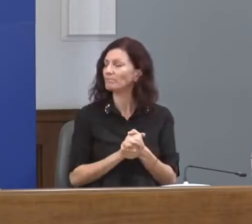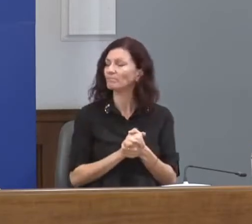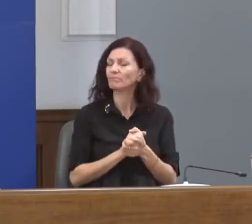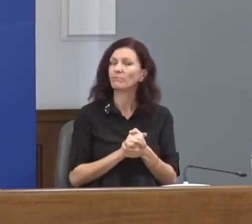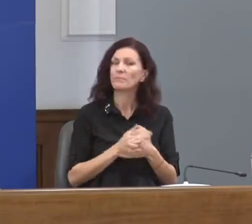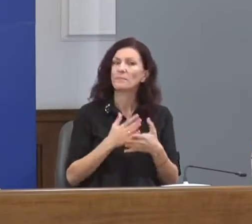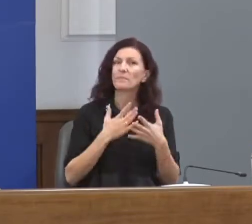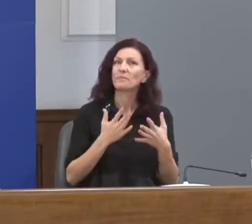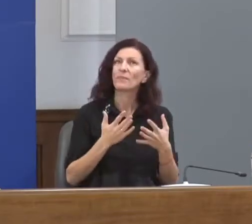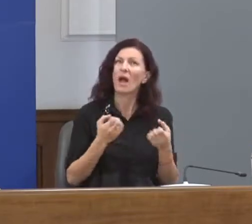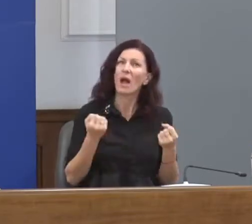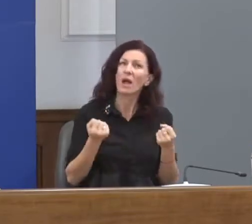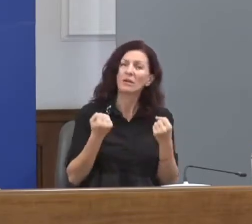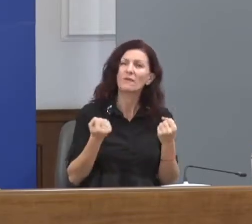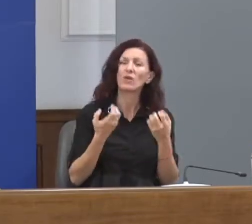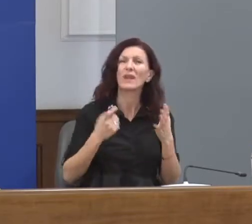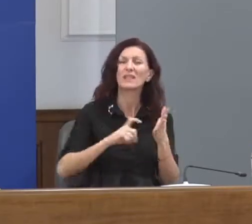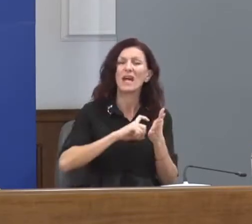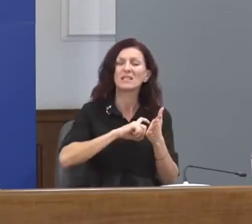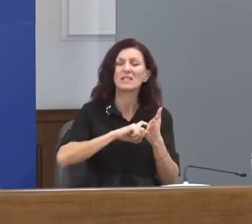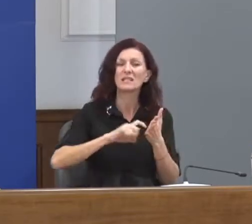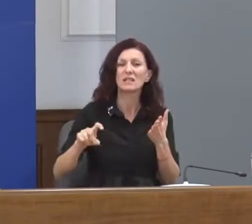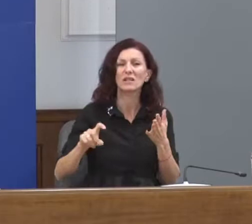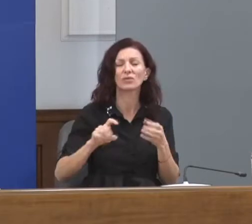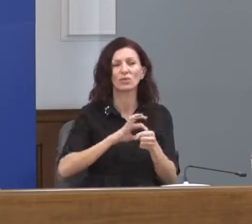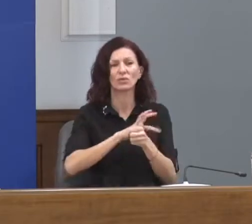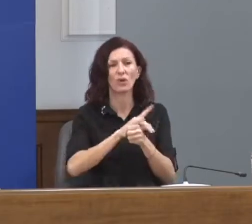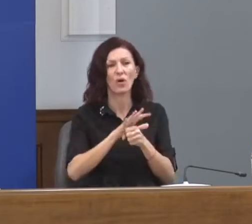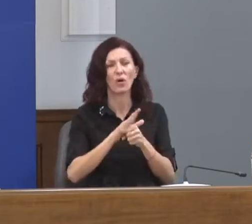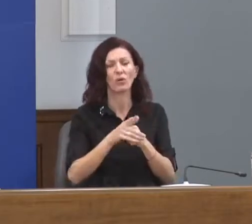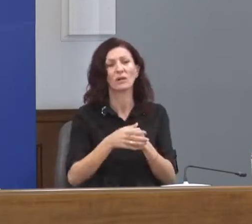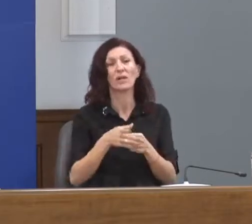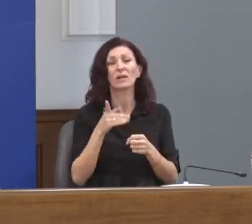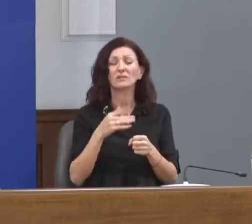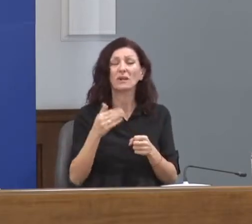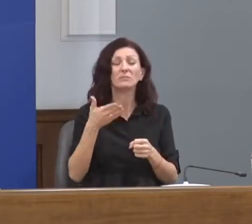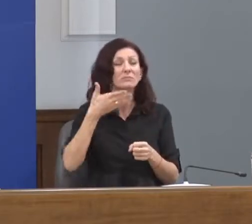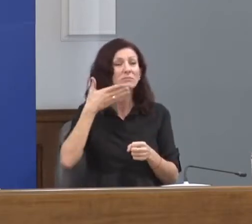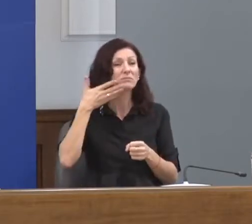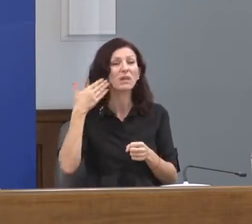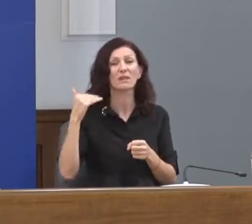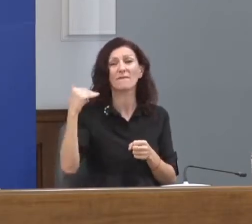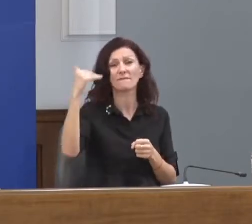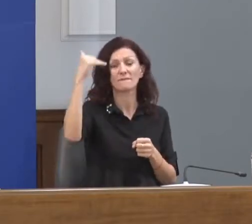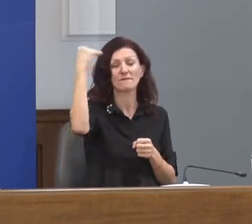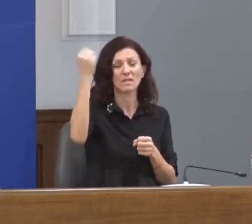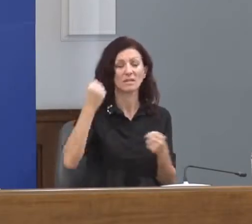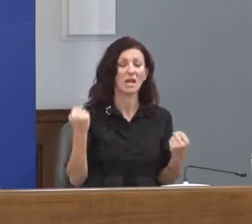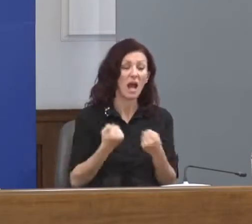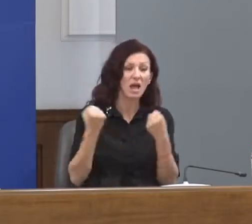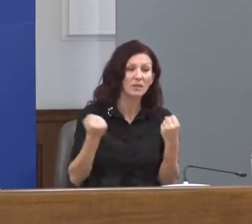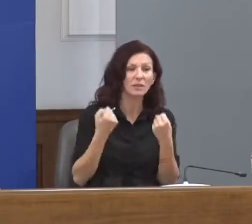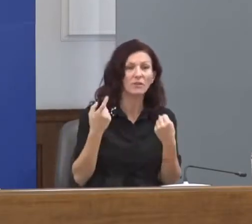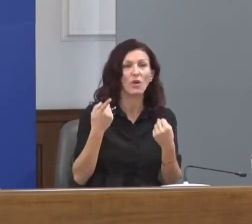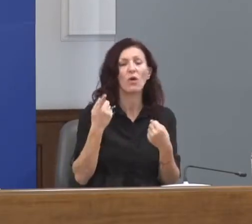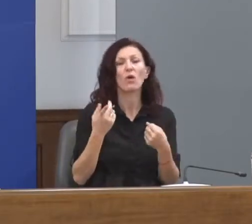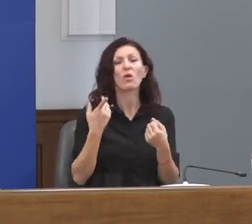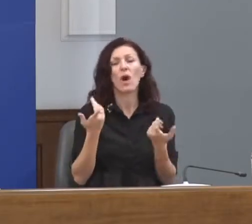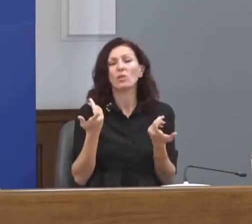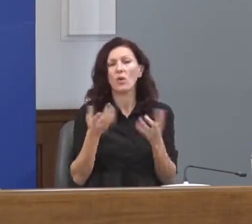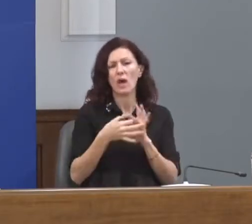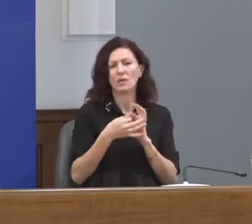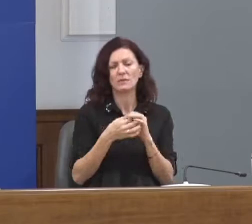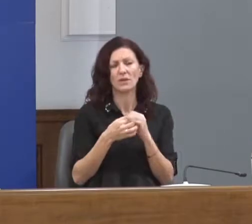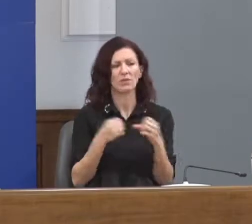Най-активни, най-засегнати от новия коронавирус са лицата в млада и активна възраст, което е свързано с тяхното активно социално